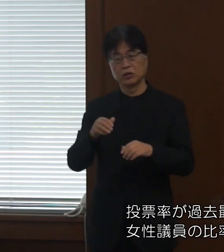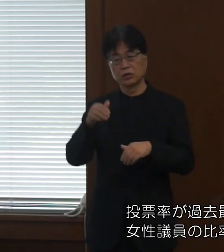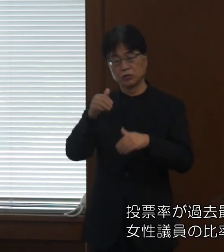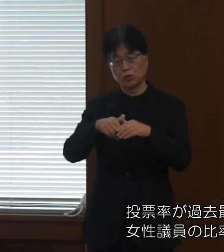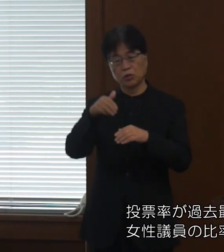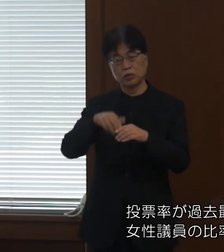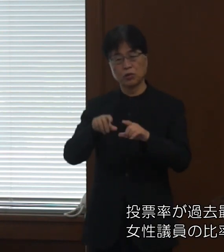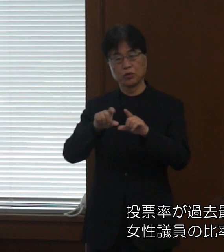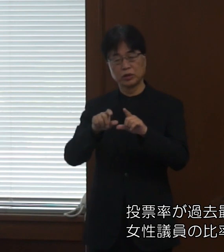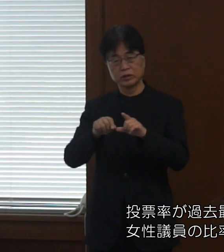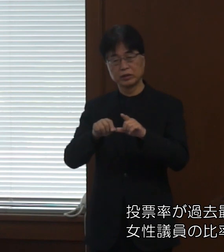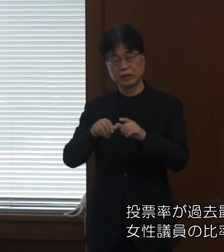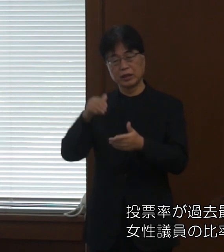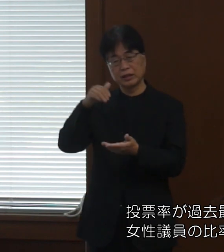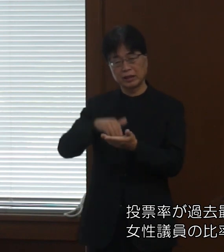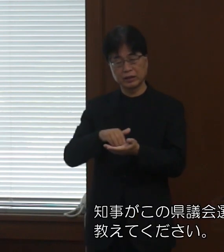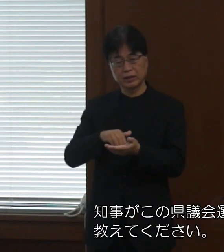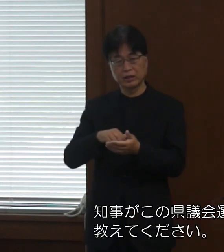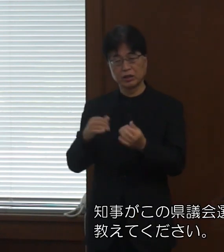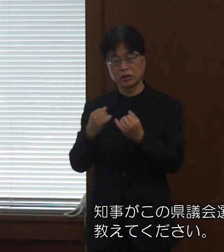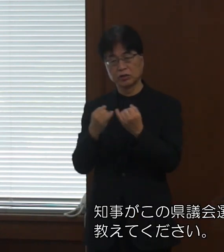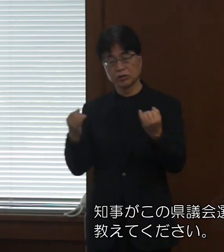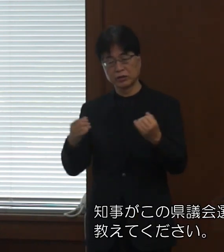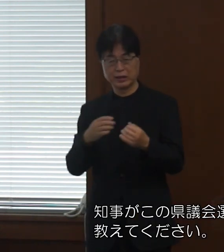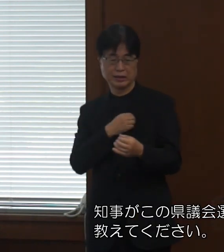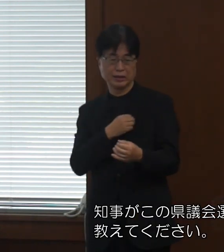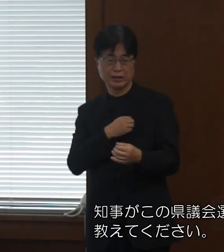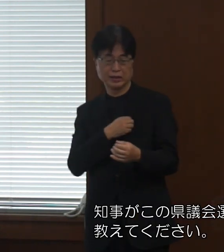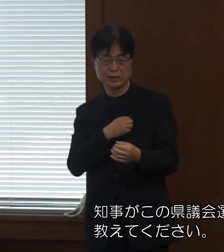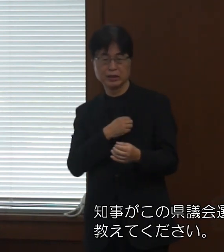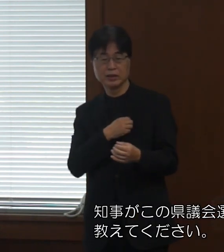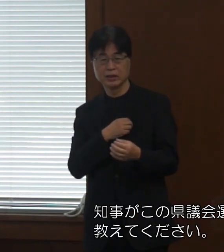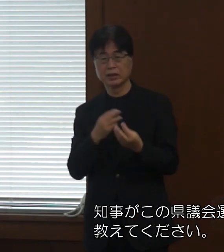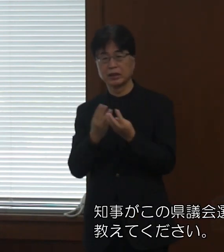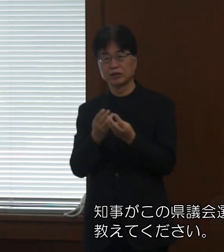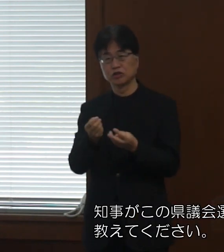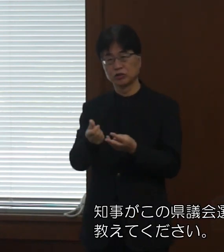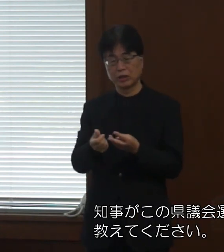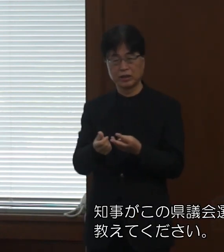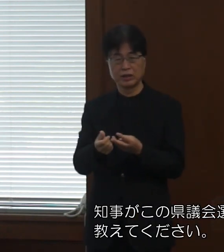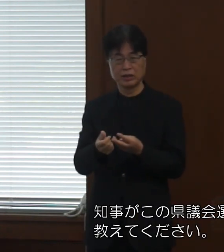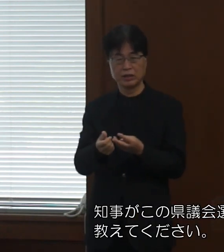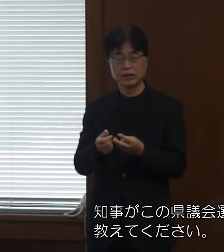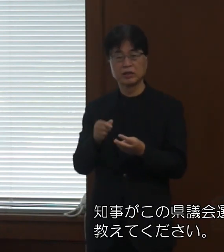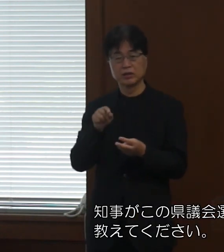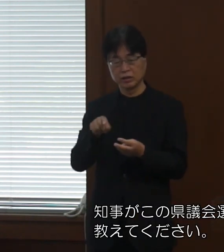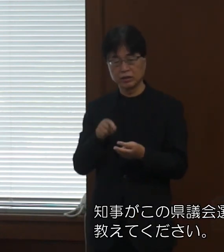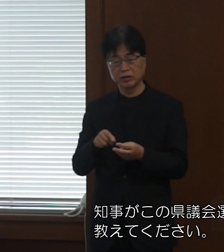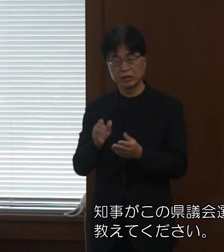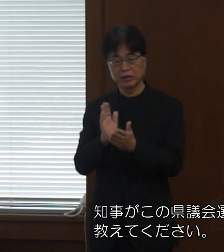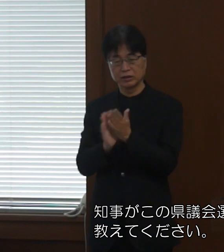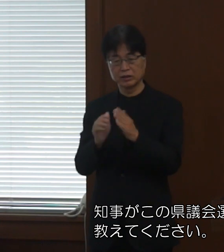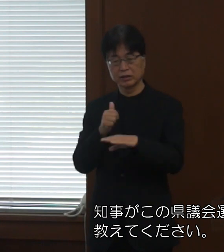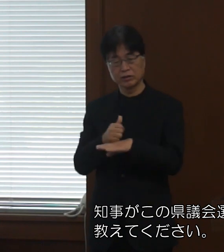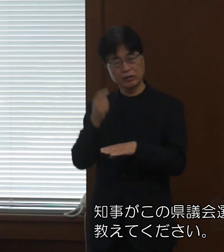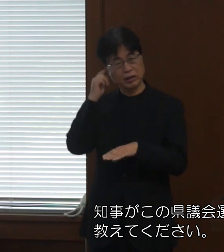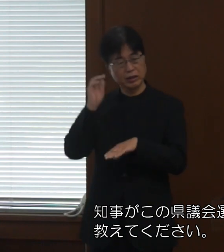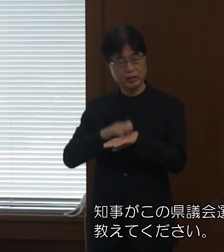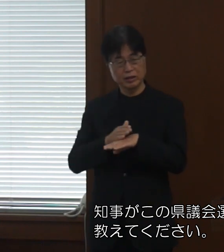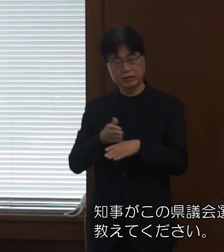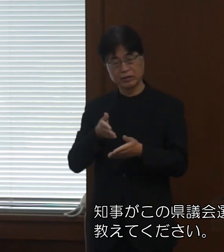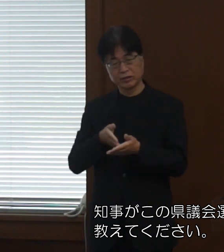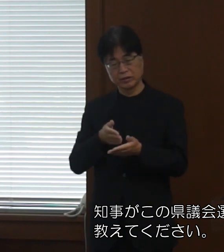だったり女性議員の比率だったり知事がこの県会議員選挙を終えてこう持たれた書簡を教えてください